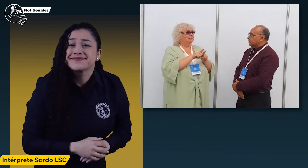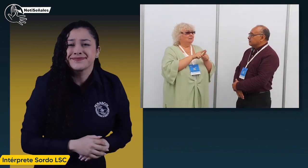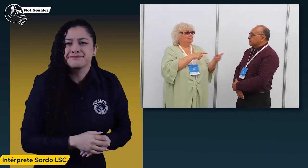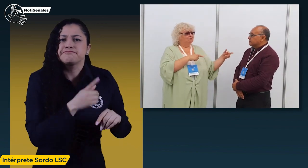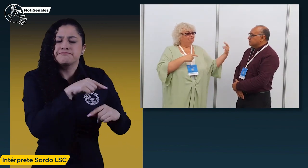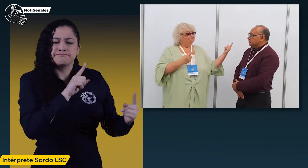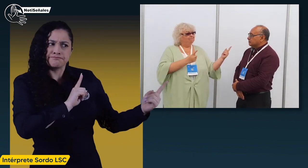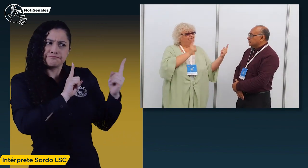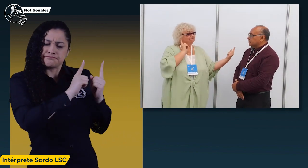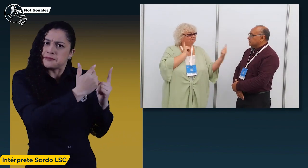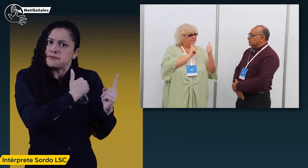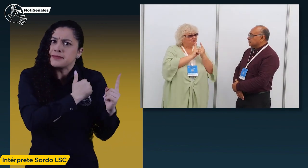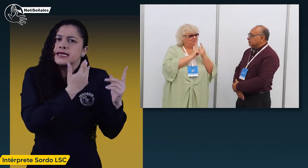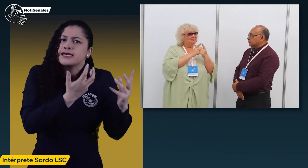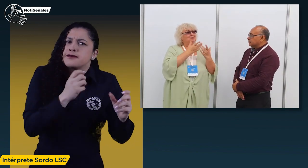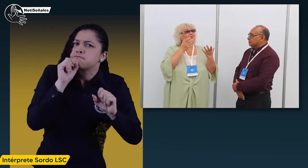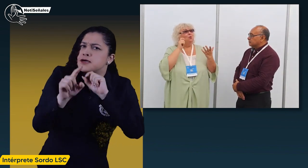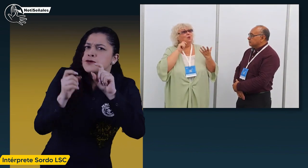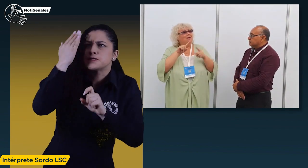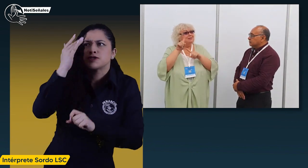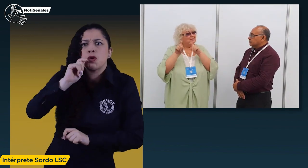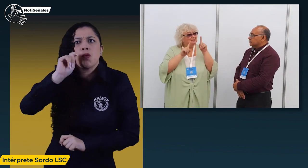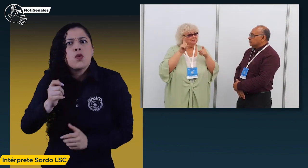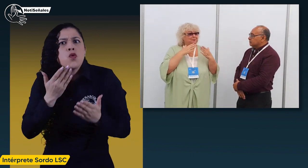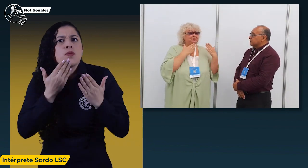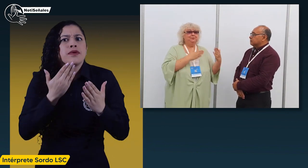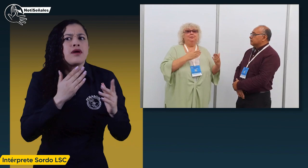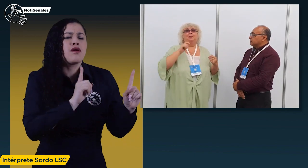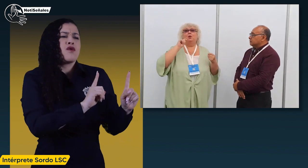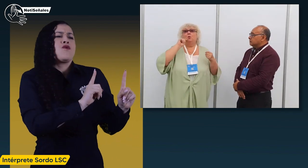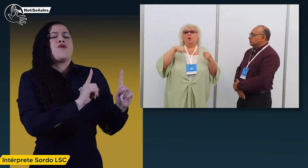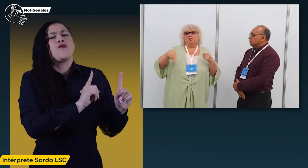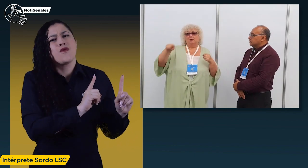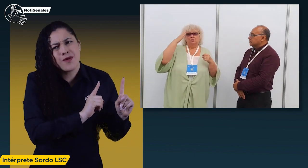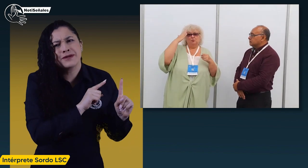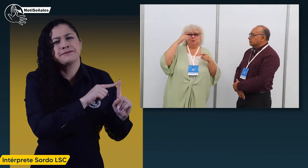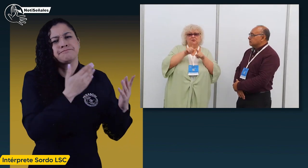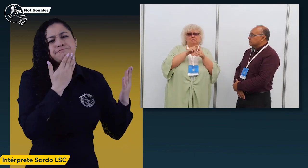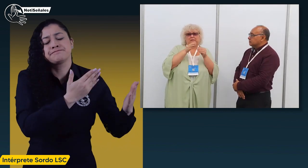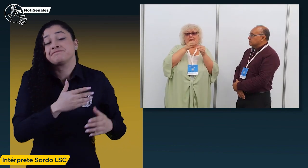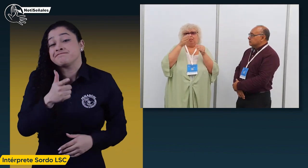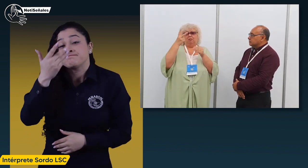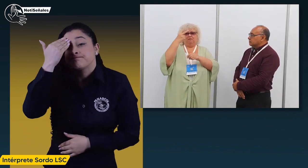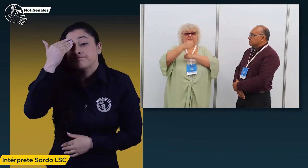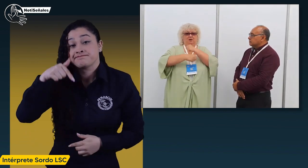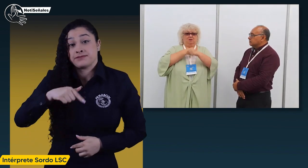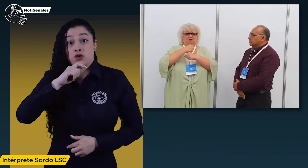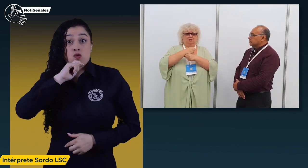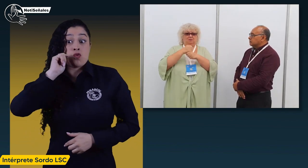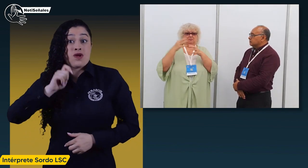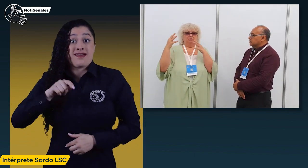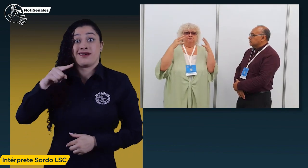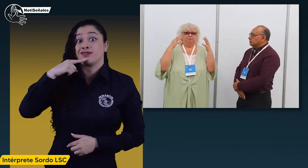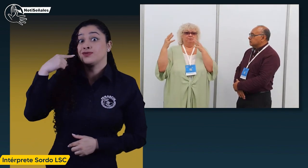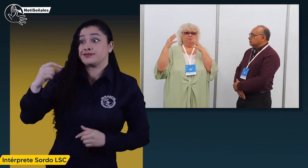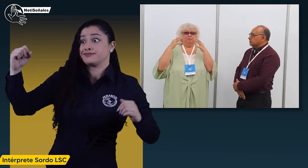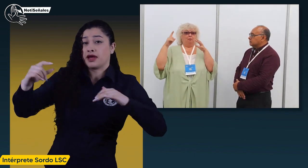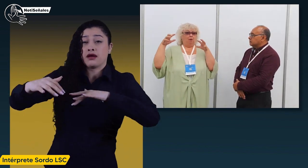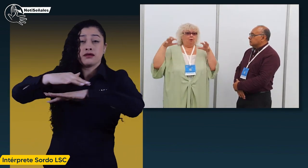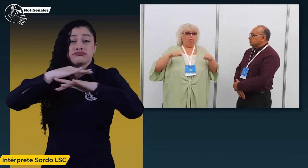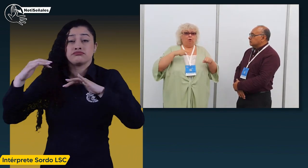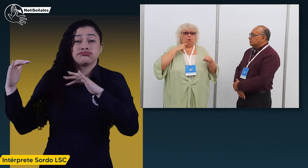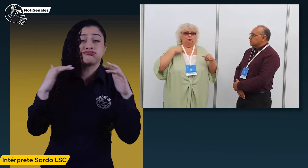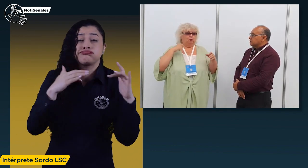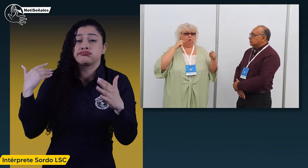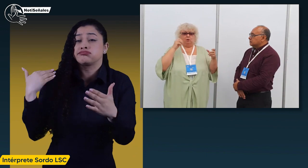estuvo perfecta Gracias además que te hayas acercado a mí para preguntarme cómo está Ucrania lo agradezco muchísimo